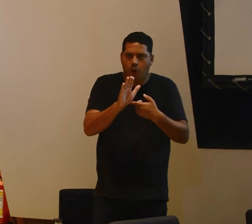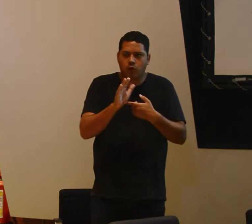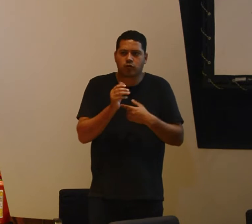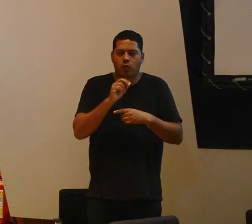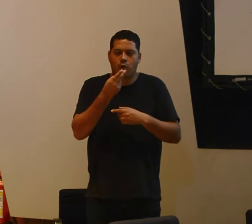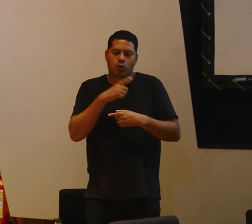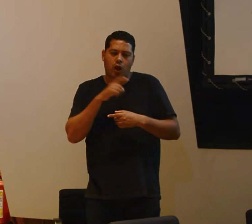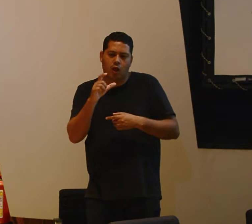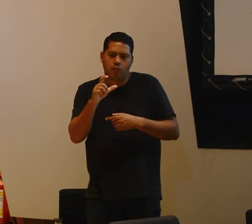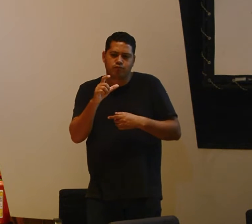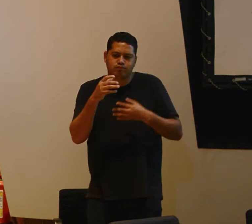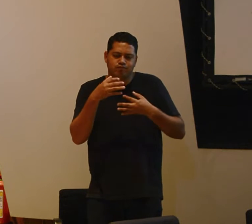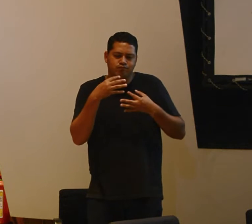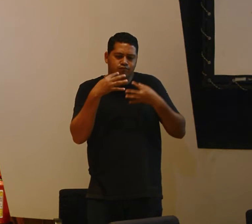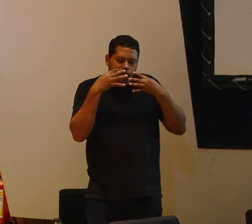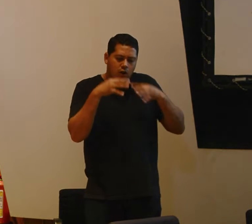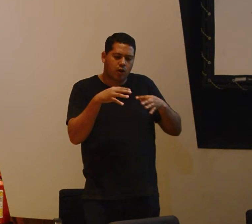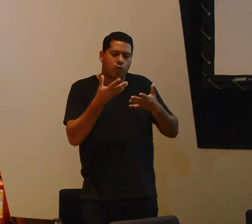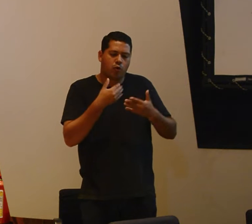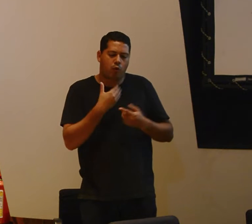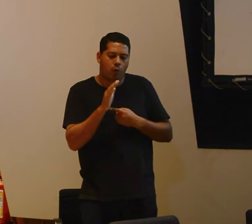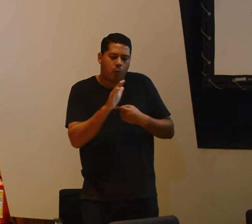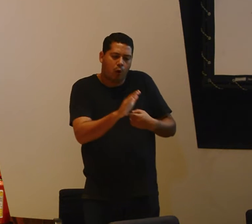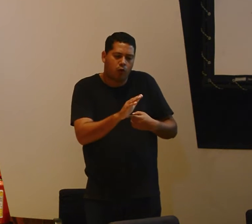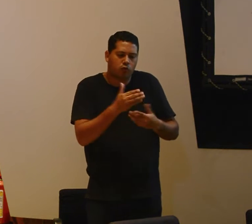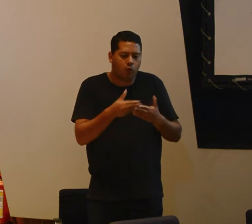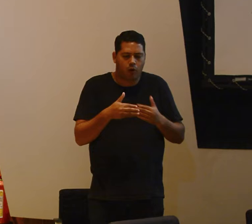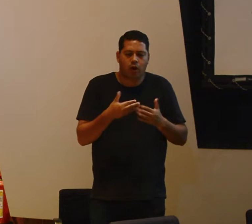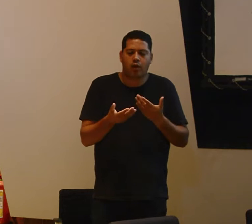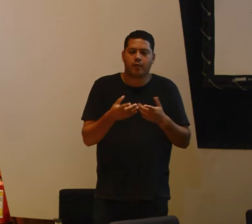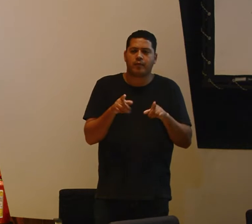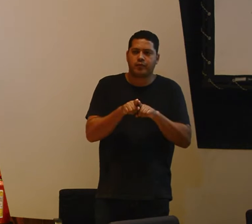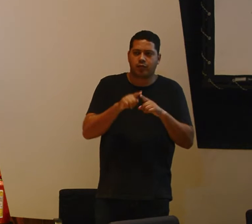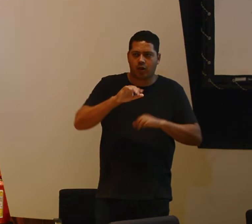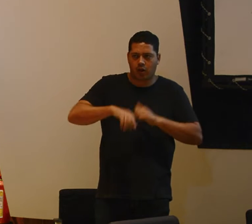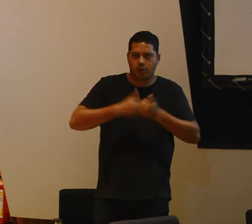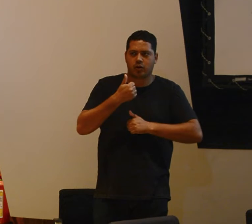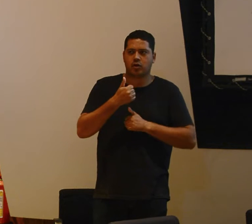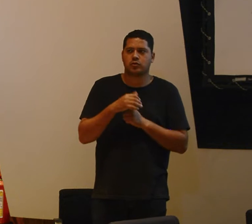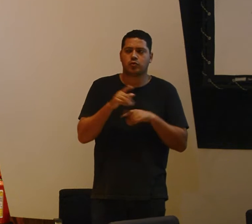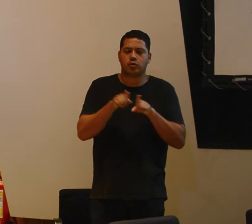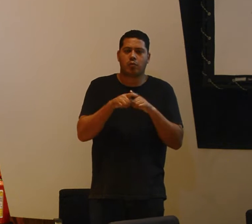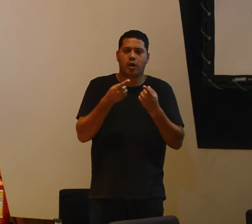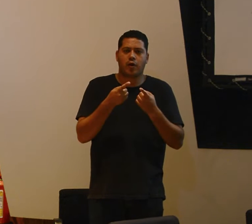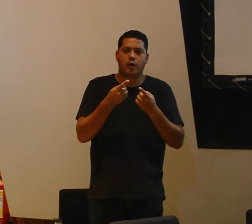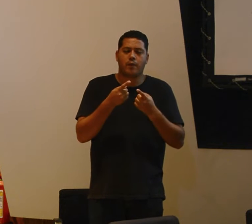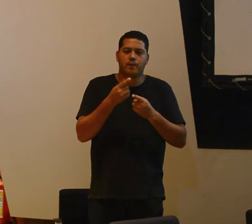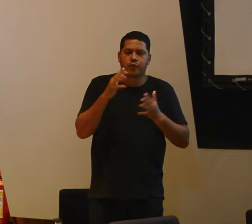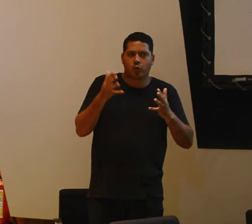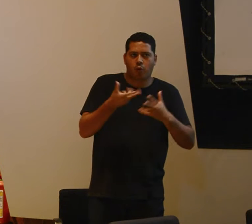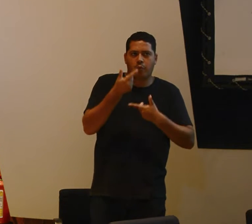algo. Competências cognitivas, que também são trabalhadas na reabilitação auditiva, e competências de jogo. Por incrível que